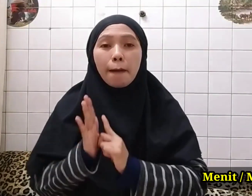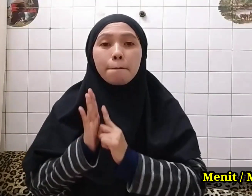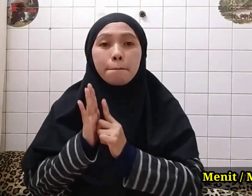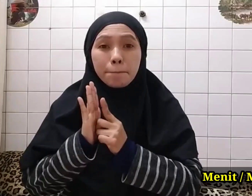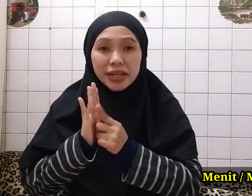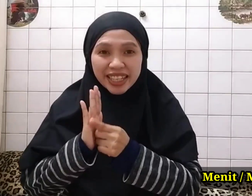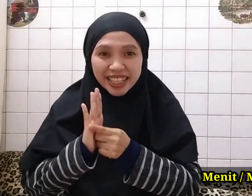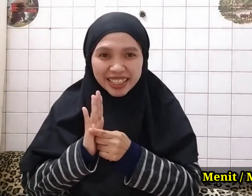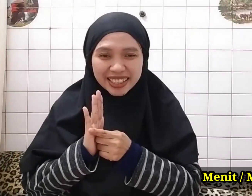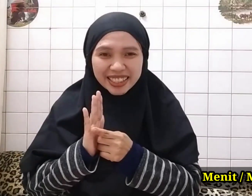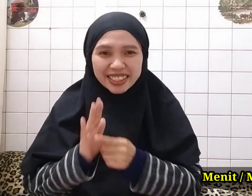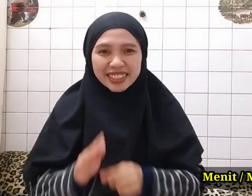Menit.